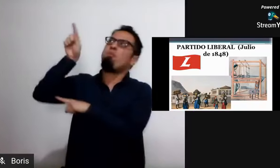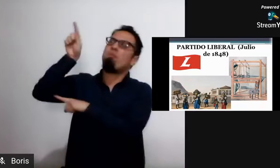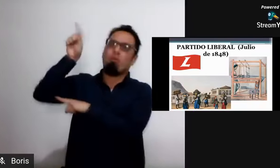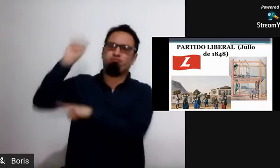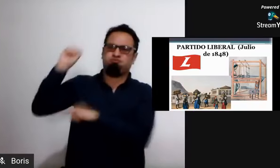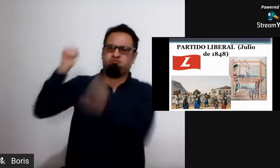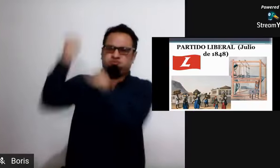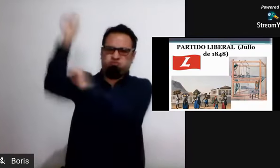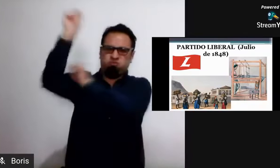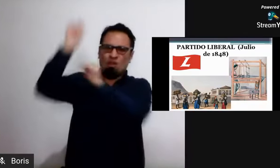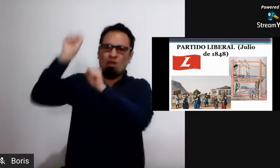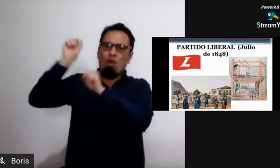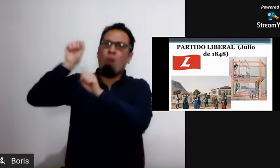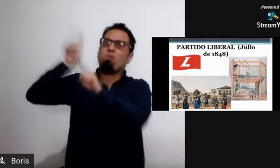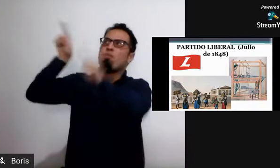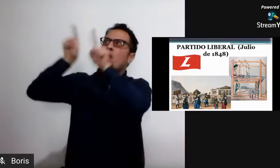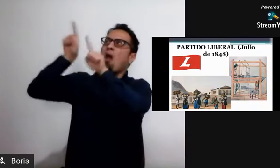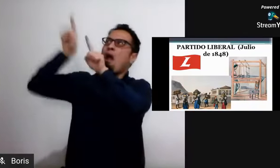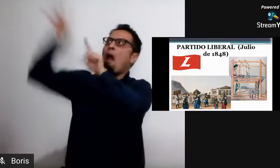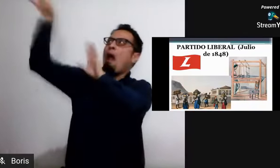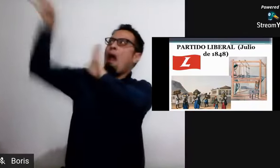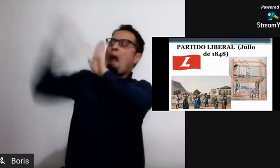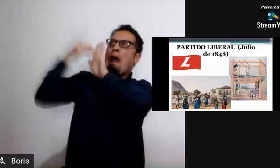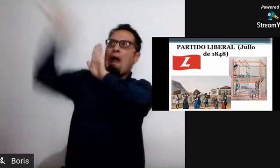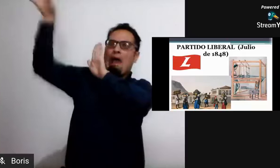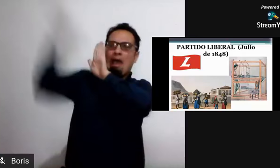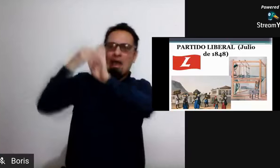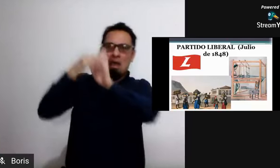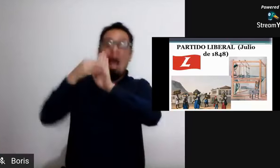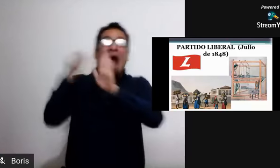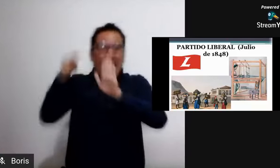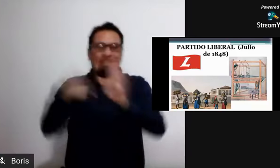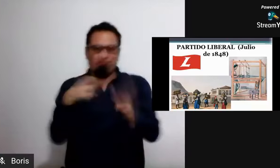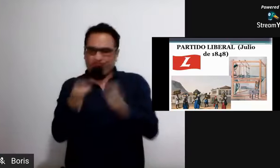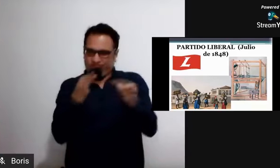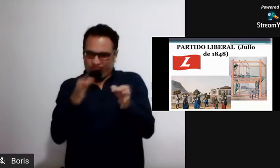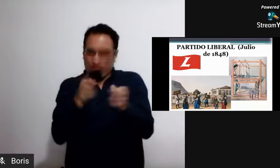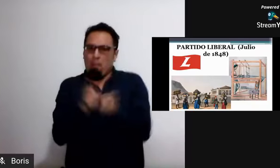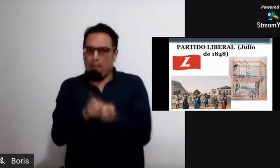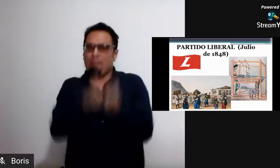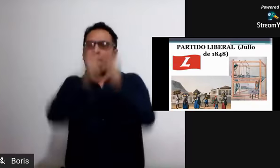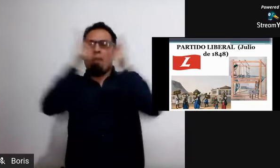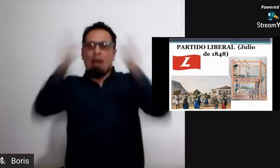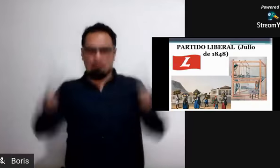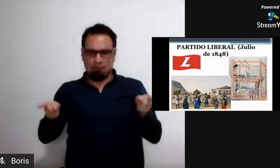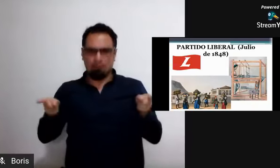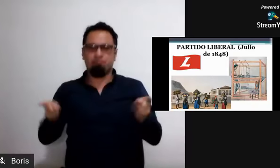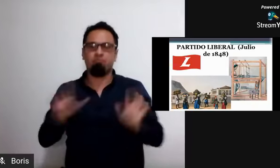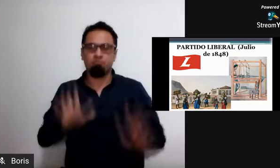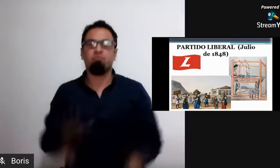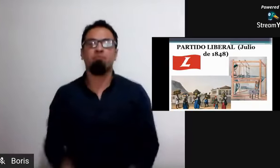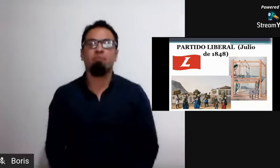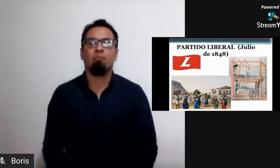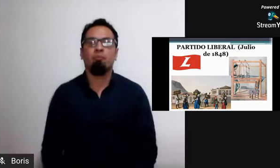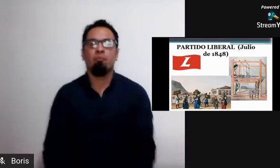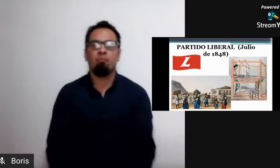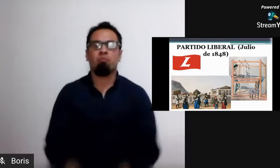se funda en el año 1848. Con base en todo lo que estaba sucediendo en Europa con la